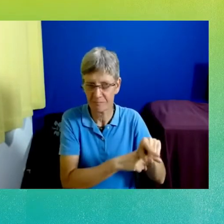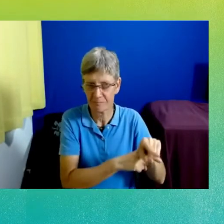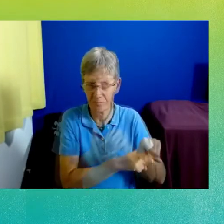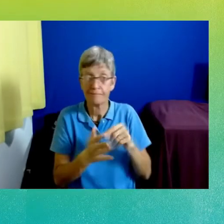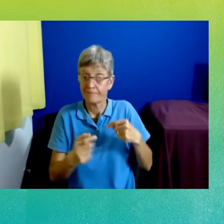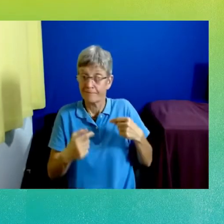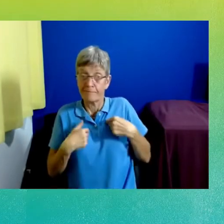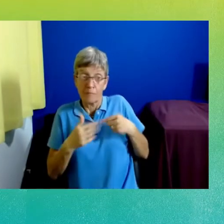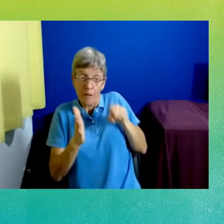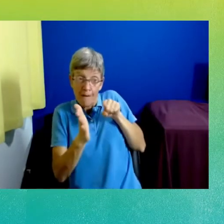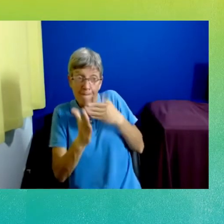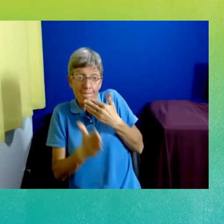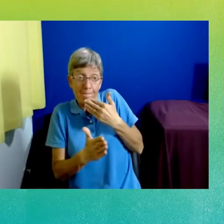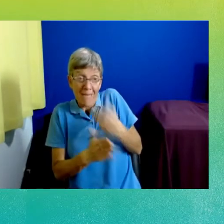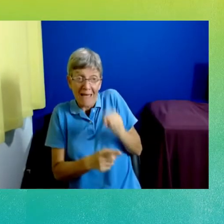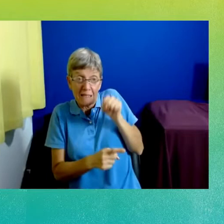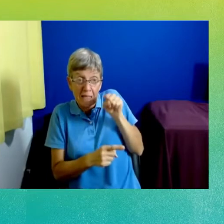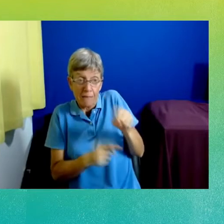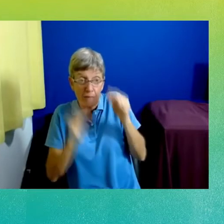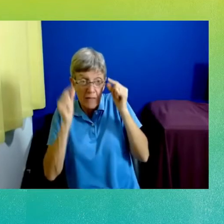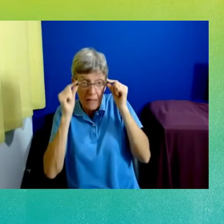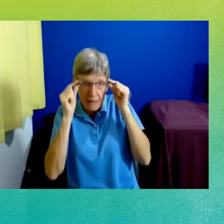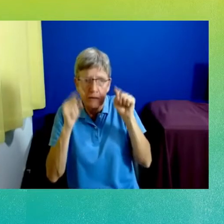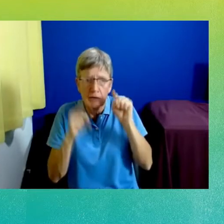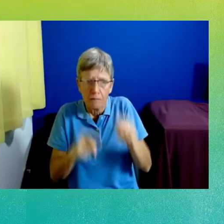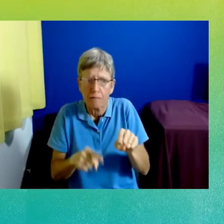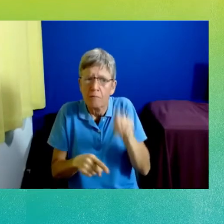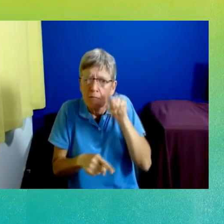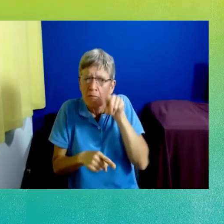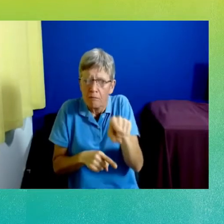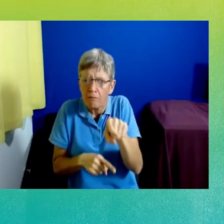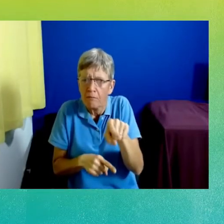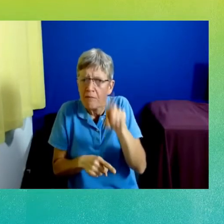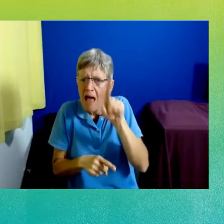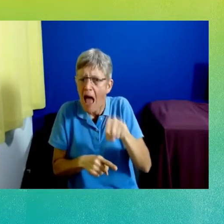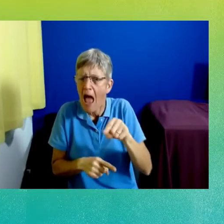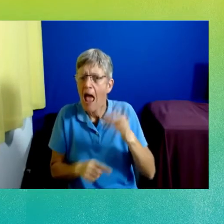Nos Estados Unidos, cinema, né? A gente vê ali